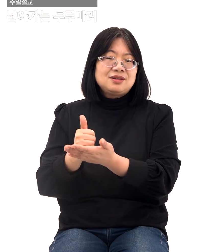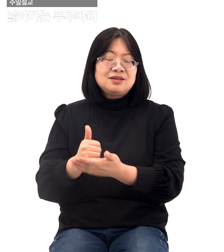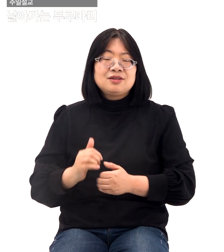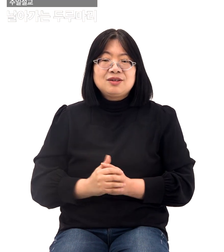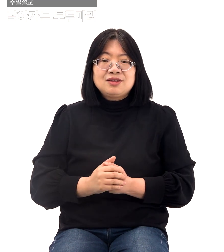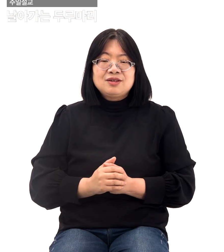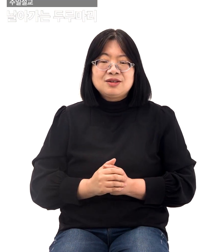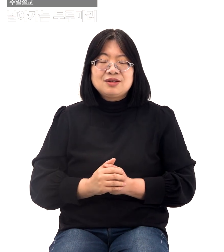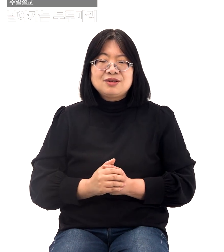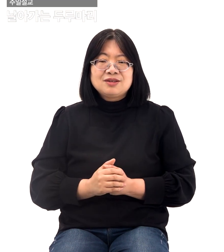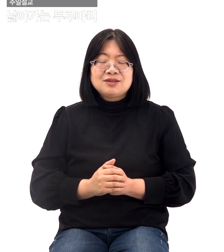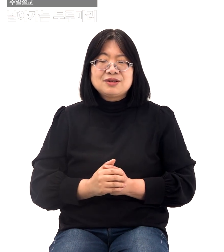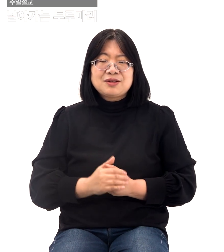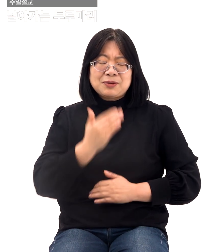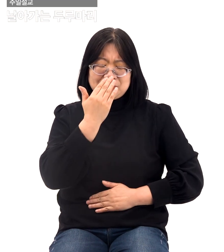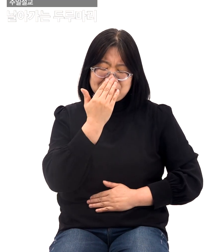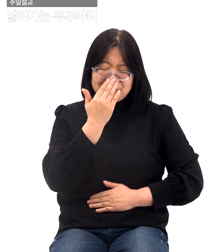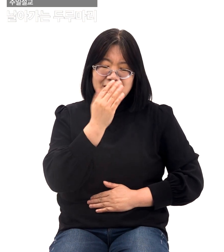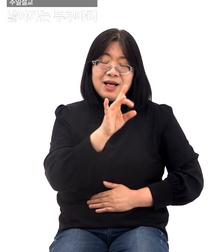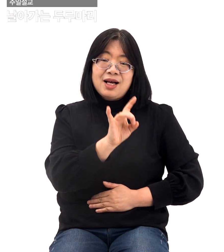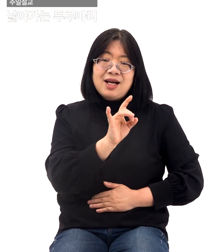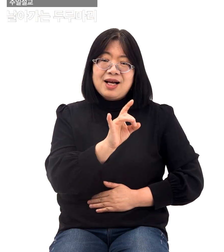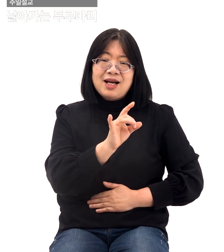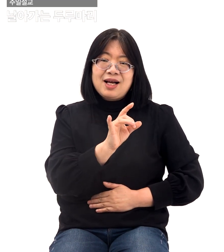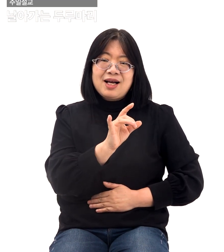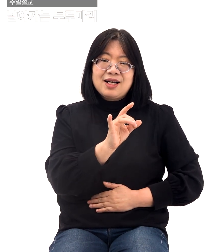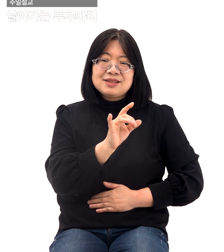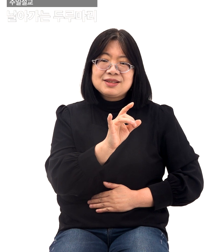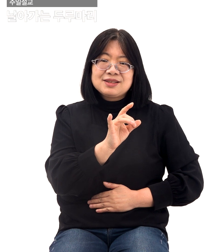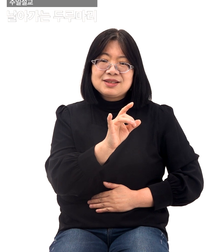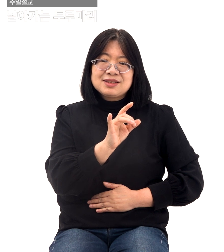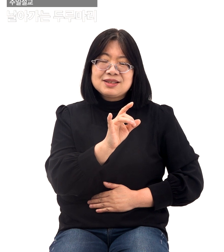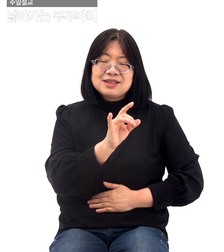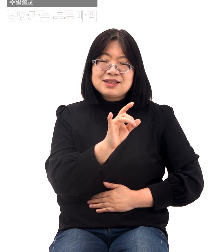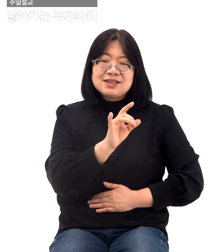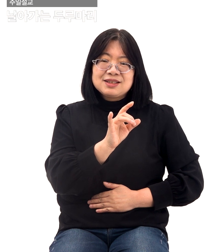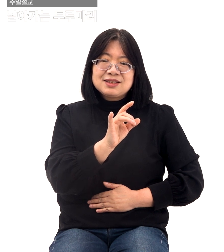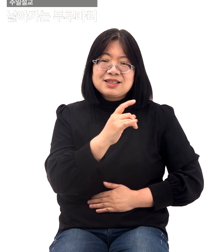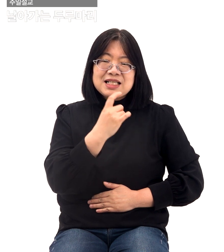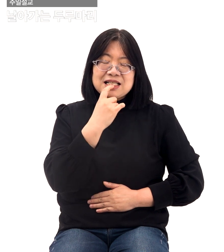그 소박한 한 사제의